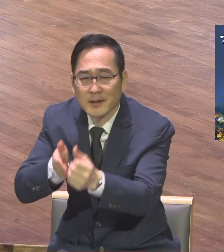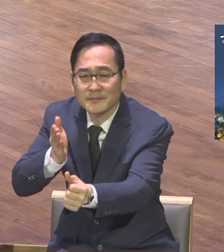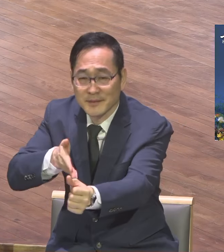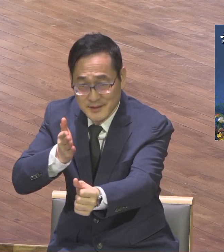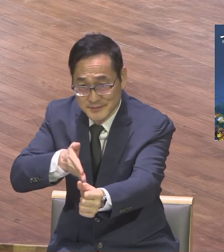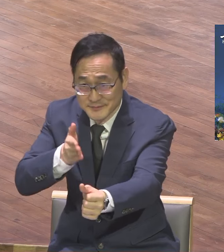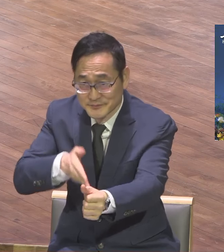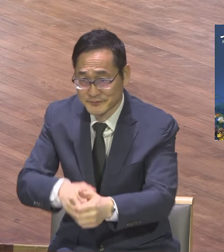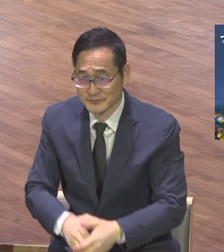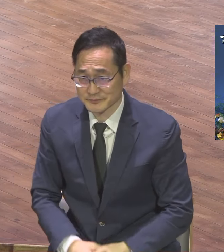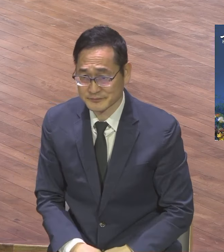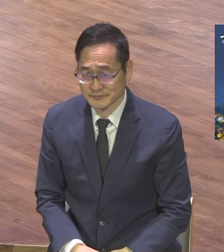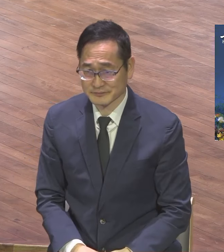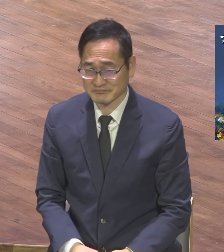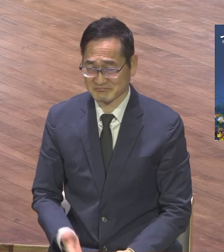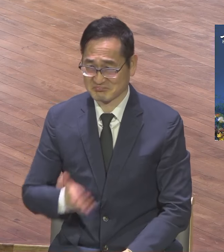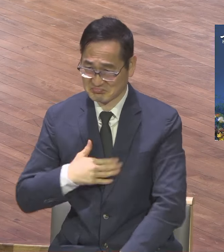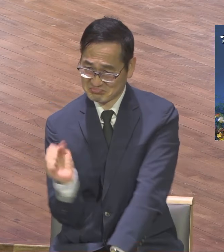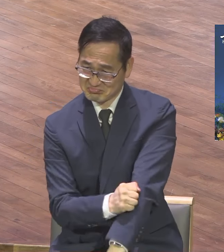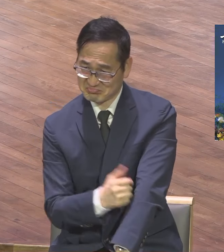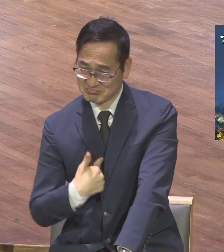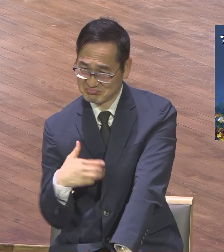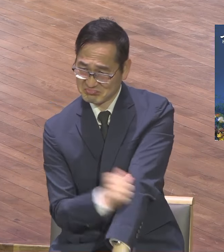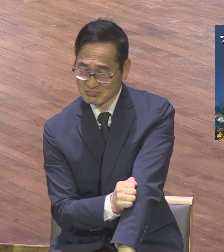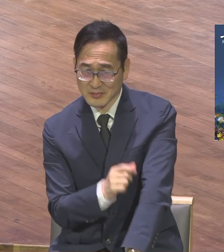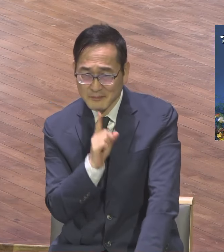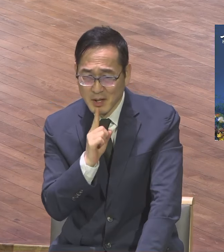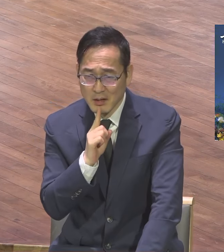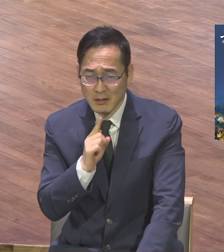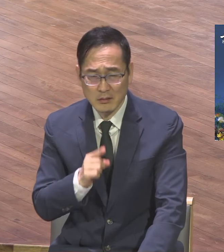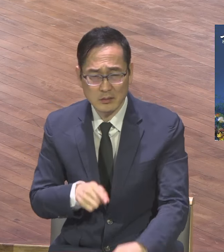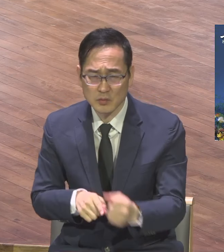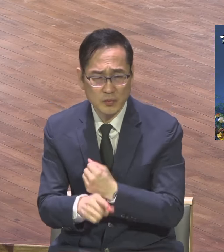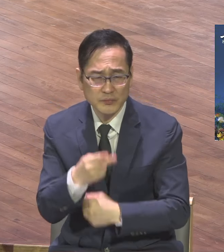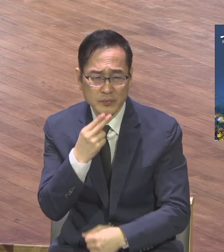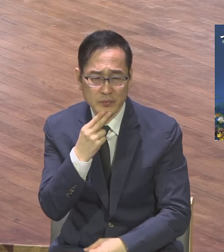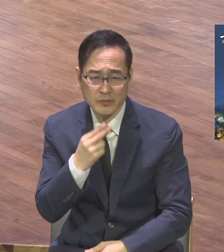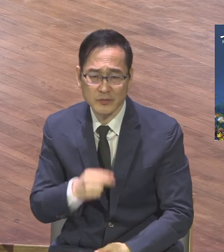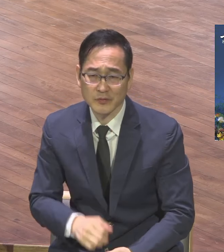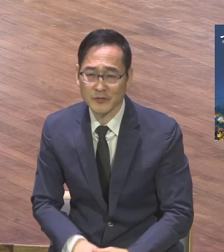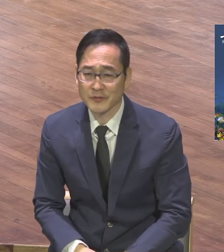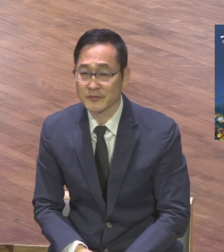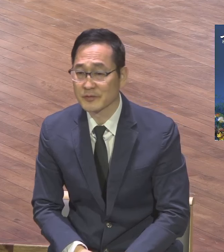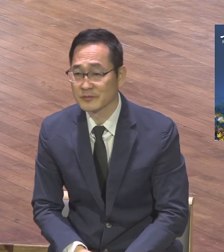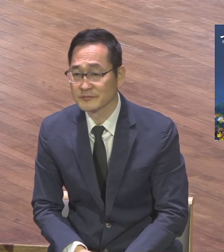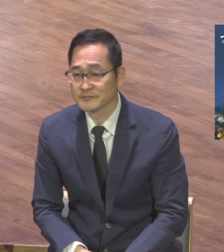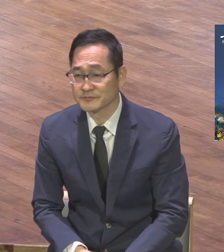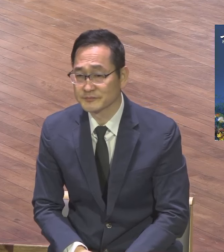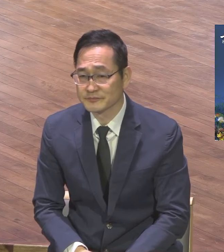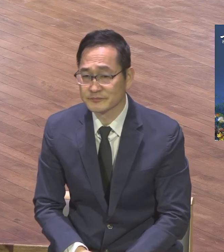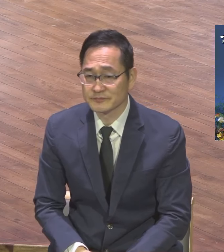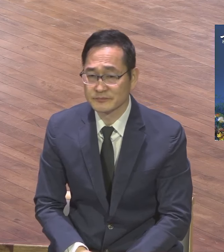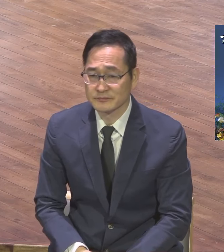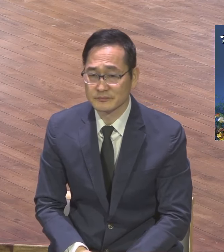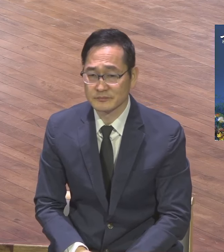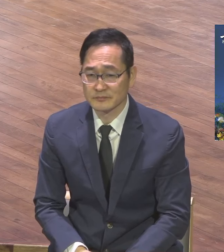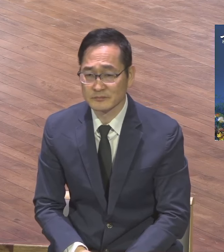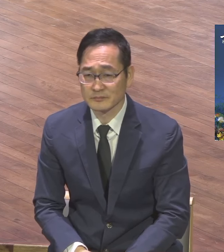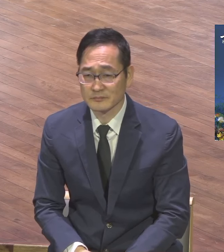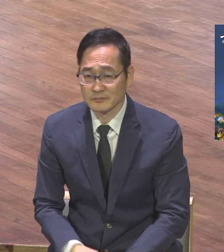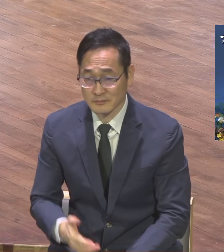나를 주장할 게 없지요. 뭐 내가 주장합니까? 내 생각을 말합니까? 하나님 은혜로 사는